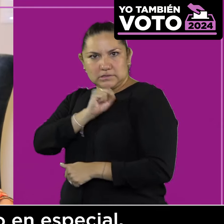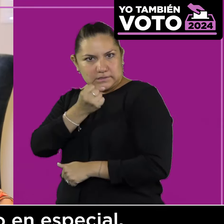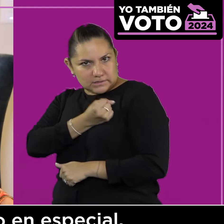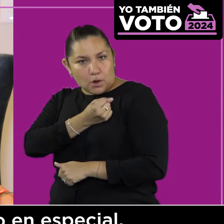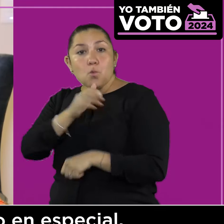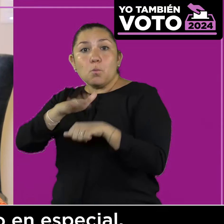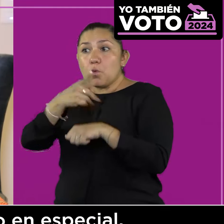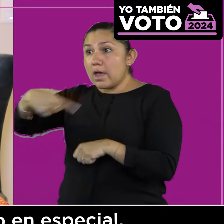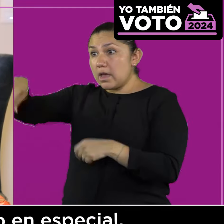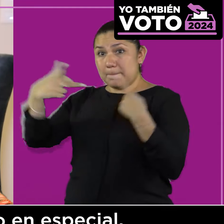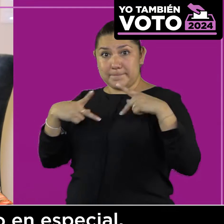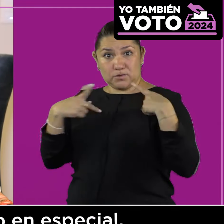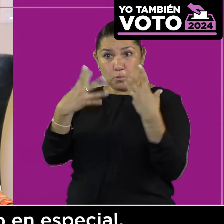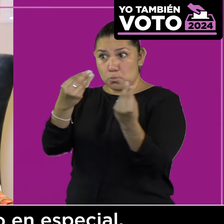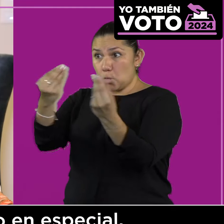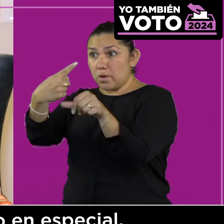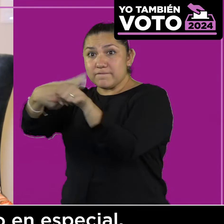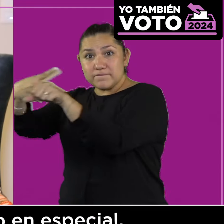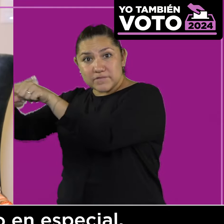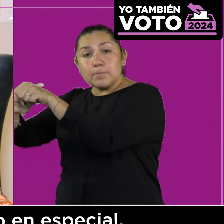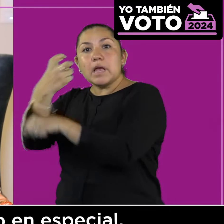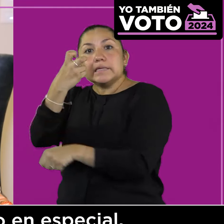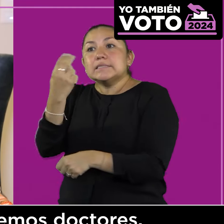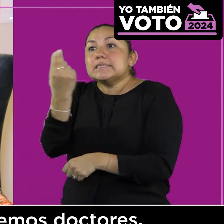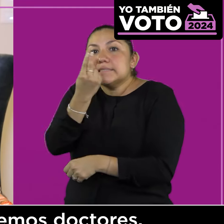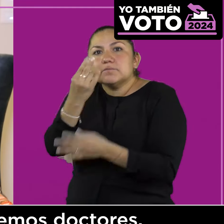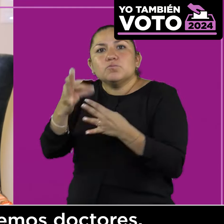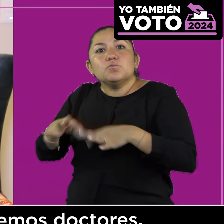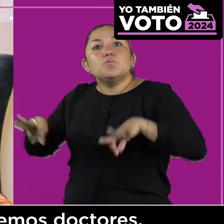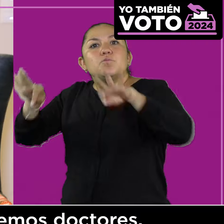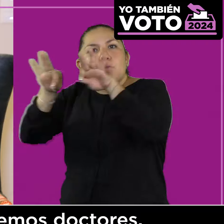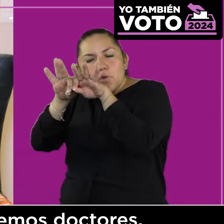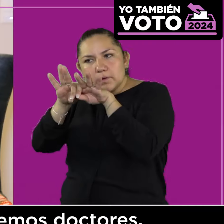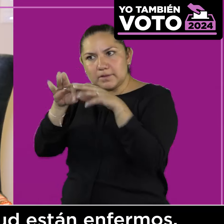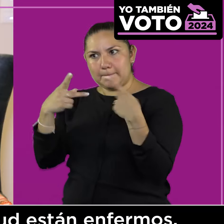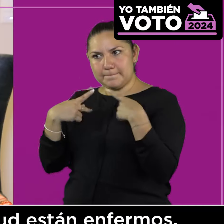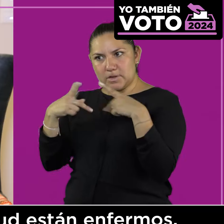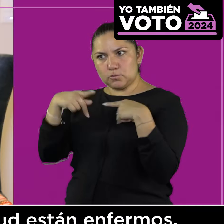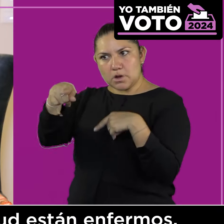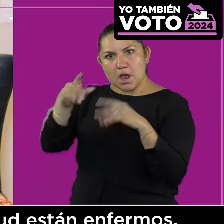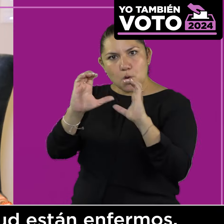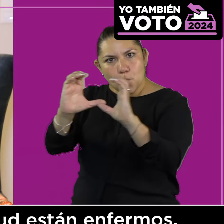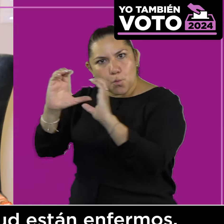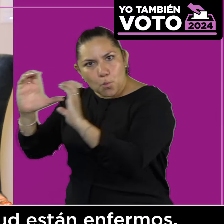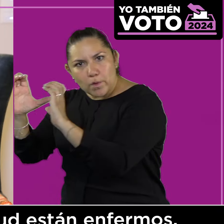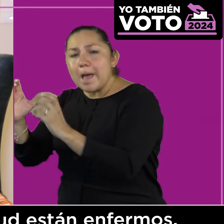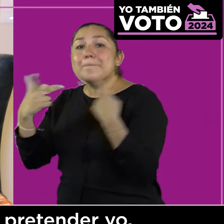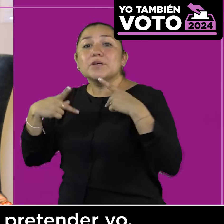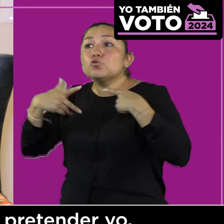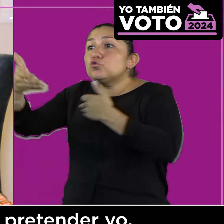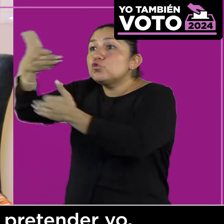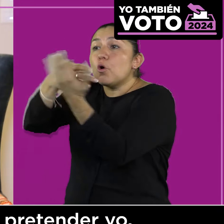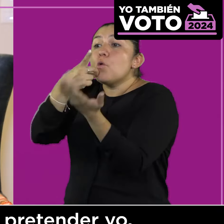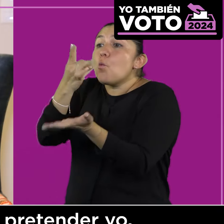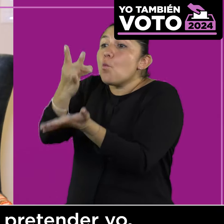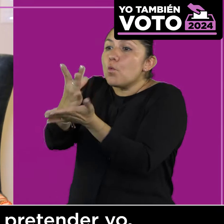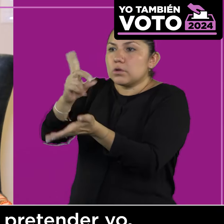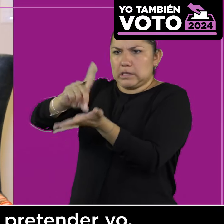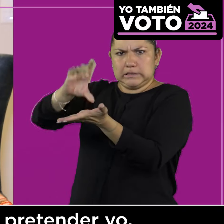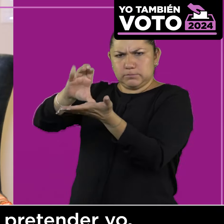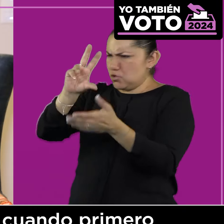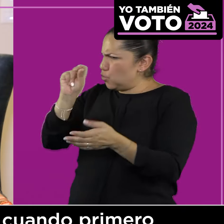estoy diciendo de algún de algún grupo en especial pero si no tenemos doctores los centros de salud están enfermos cómo voy a